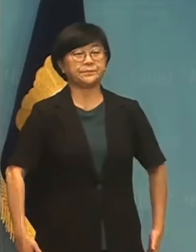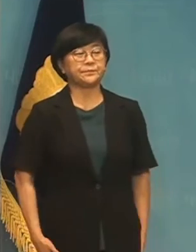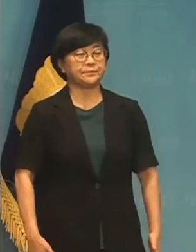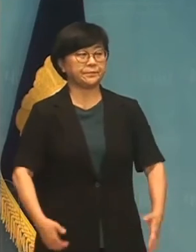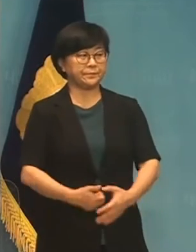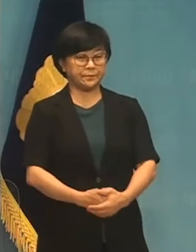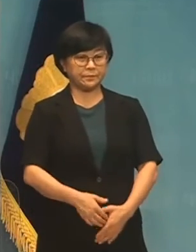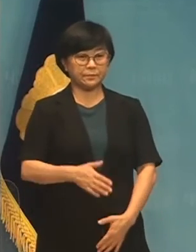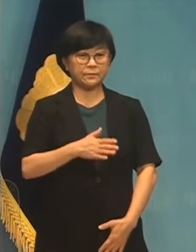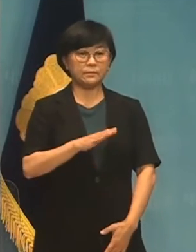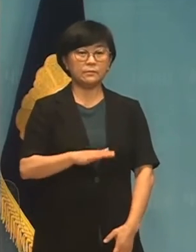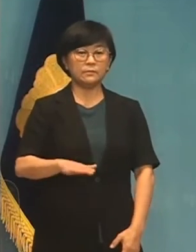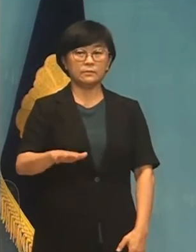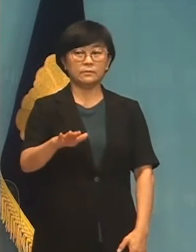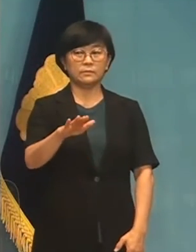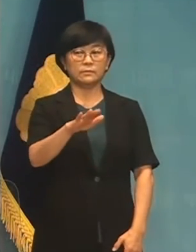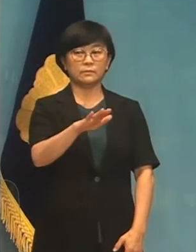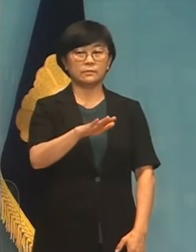네,